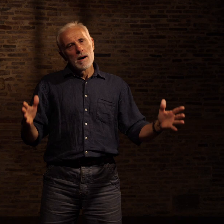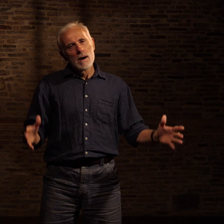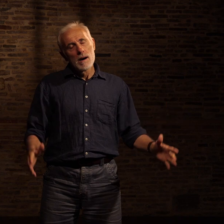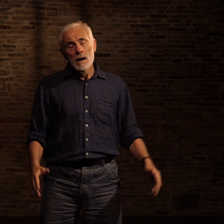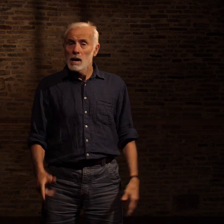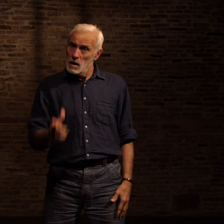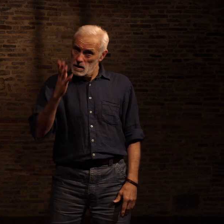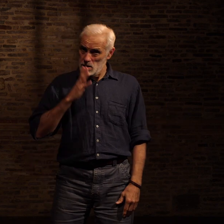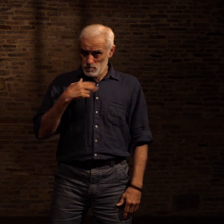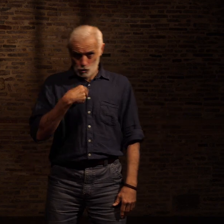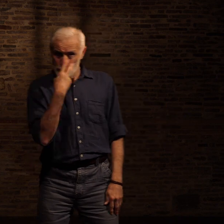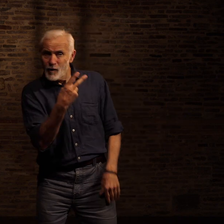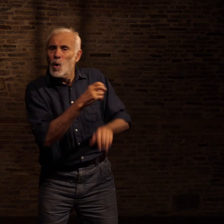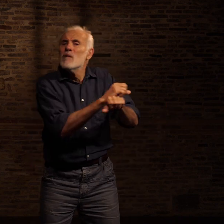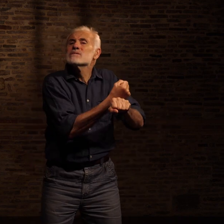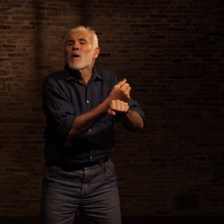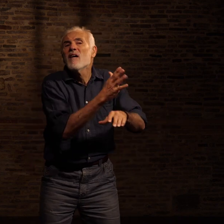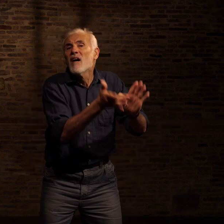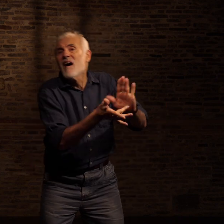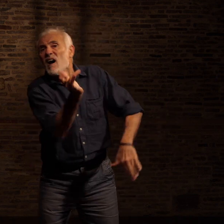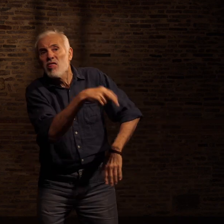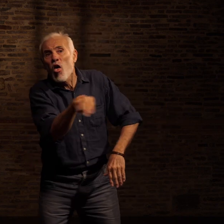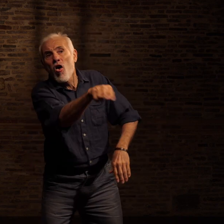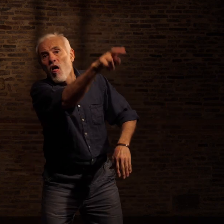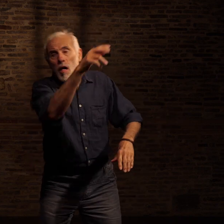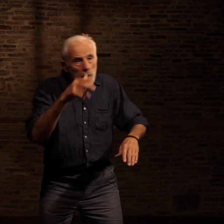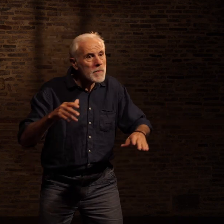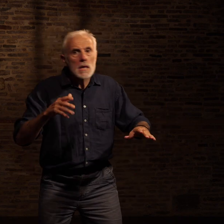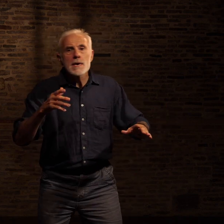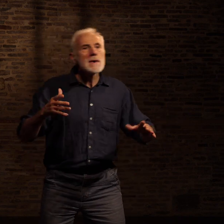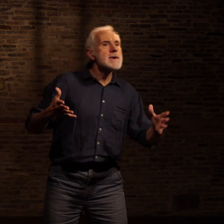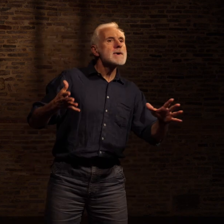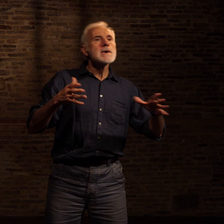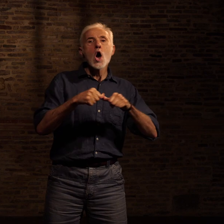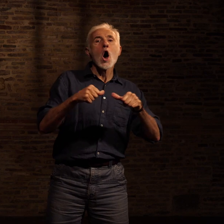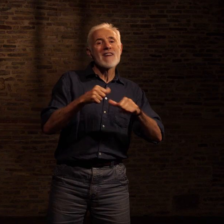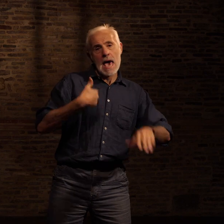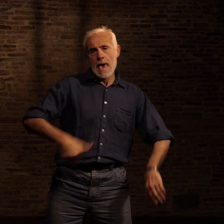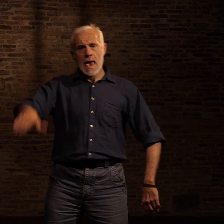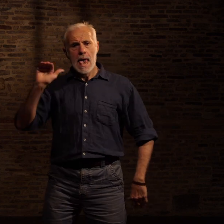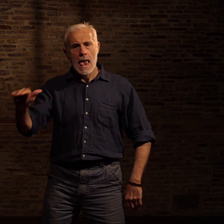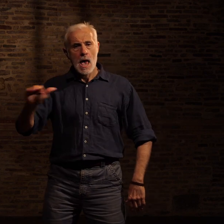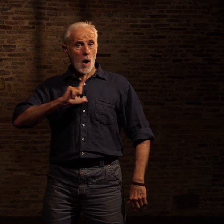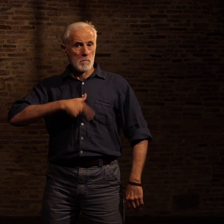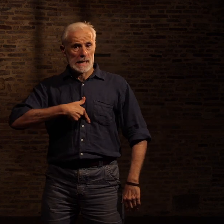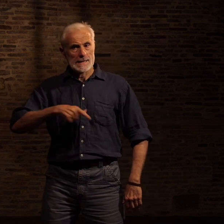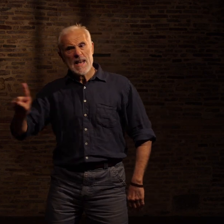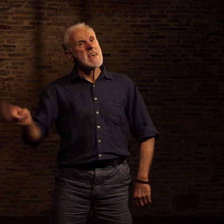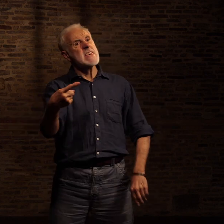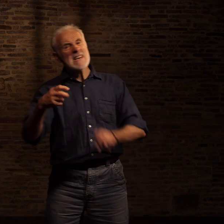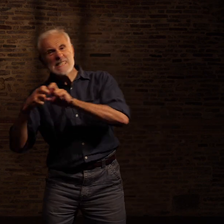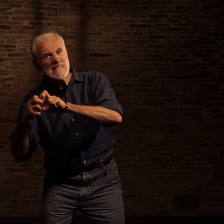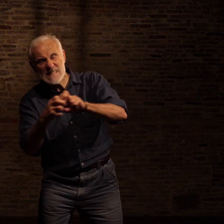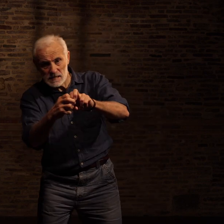autrefois dès qu'un détenu parvenait à s'évader du camp de travail pour un fonds de james byrd la première chose que faisait